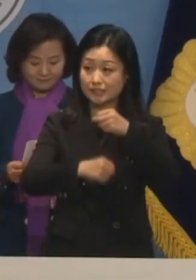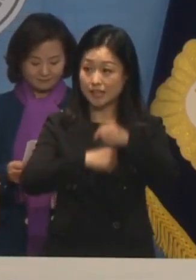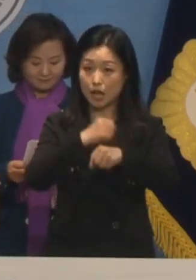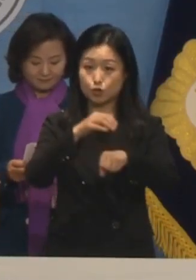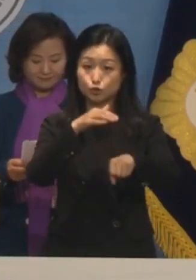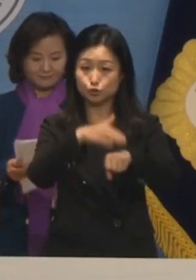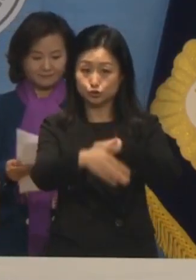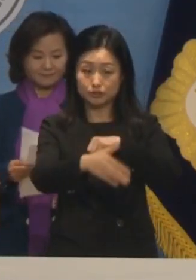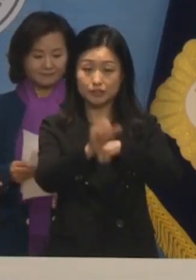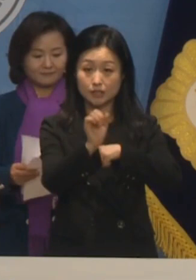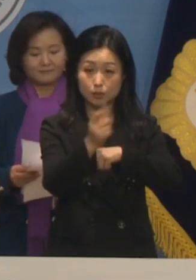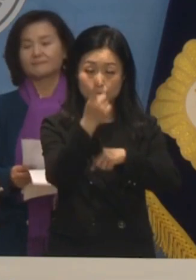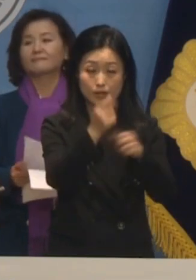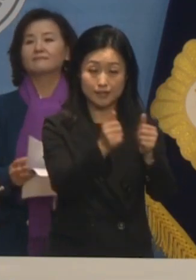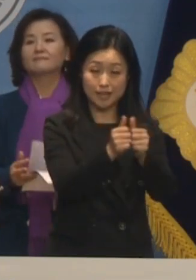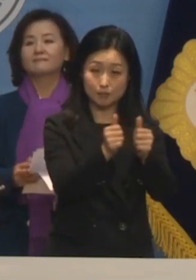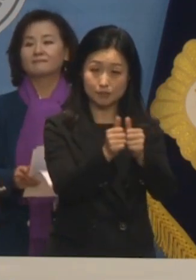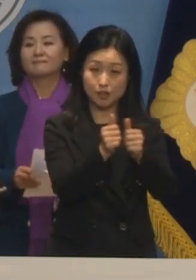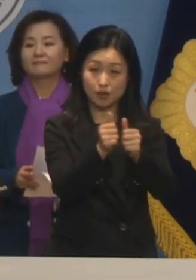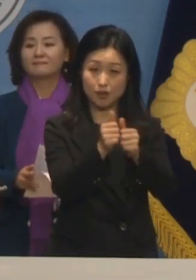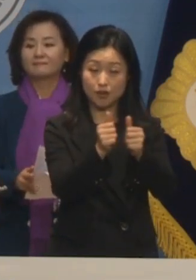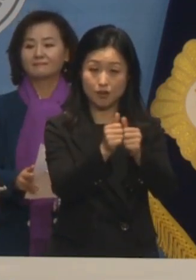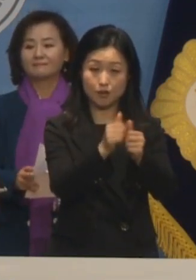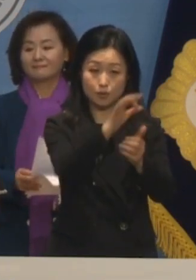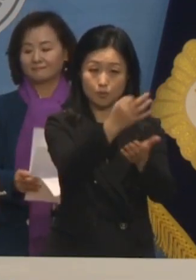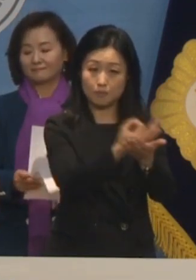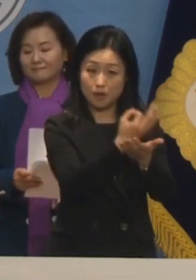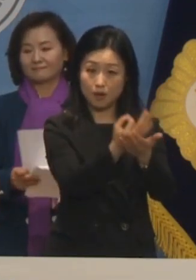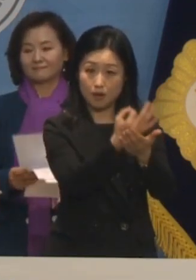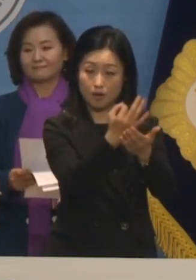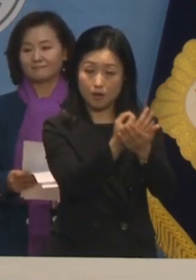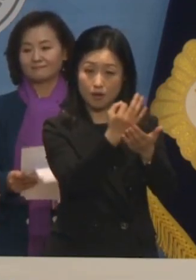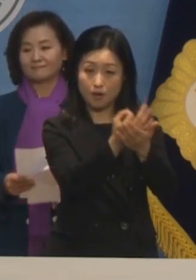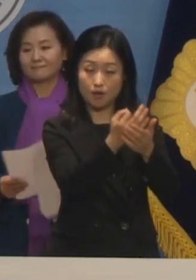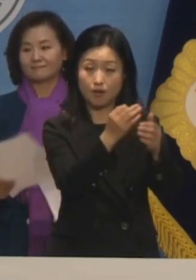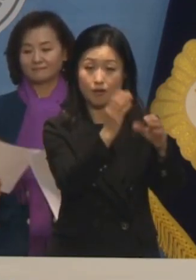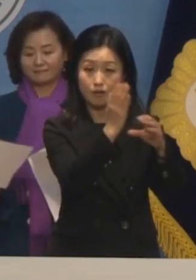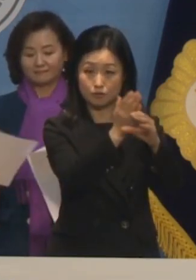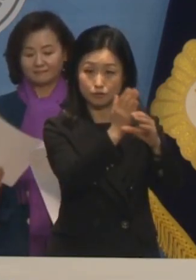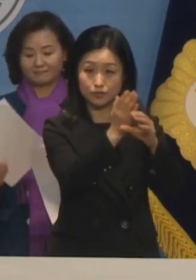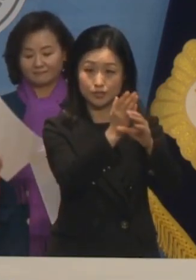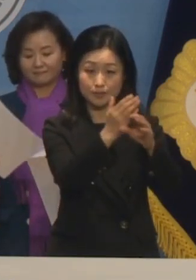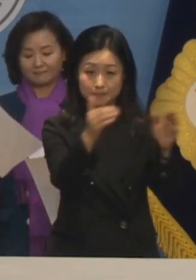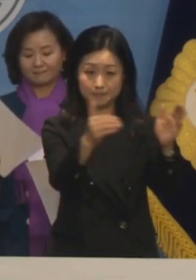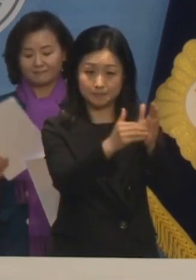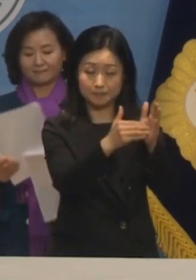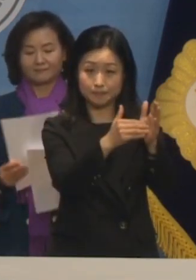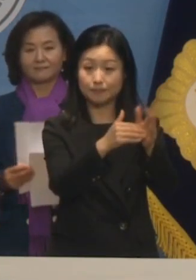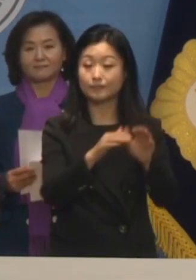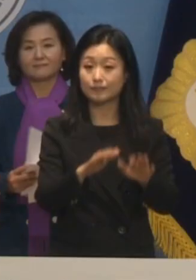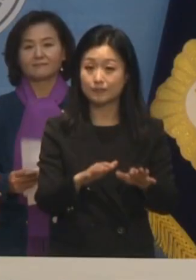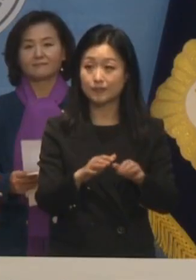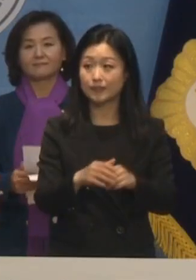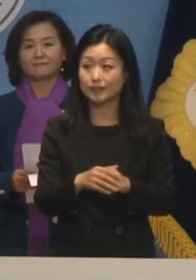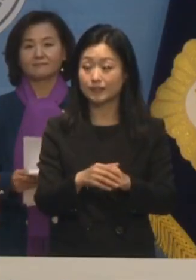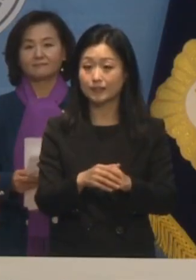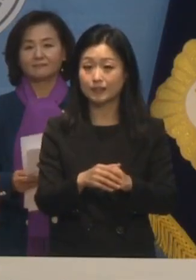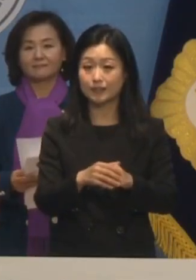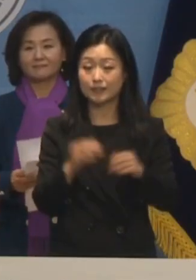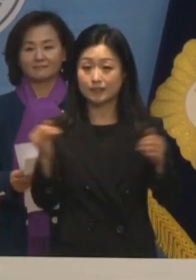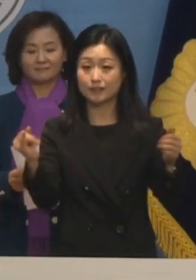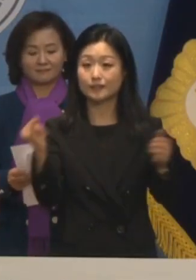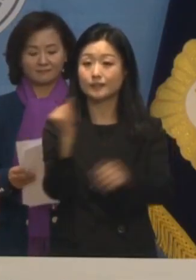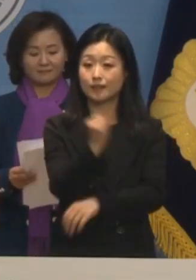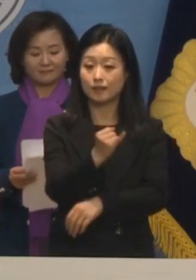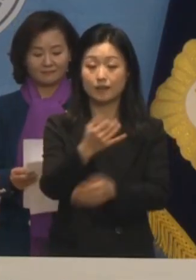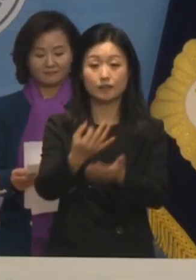사조하에서 남성 주생계부양자 모델은 이제 명을 다하고 2인소득자 모델이 그 자리를